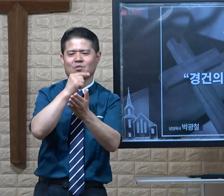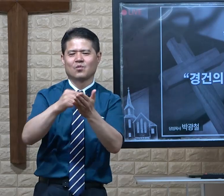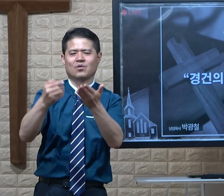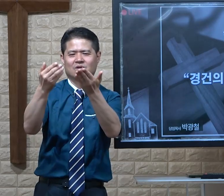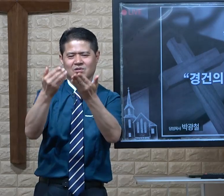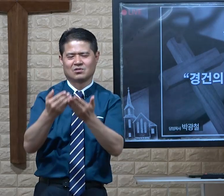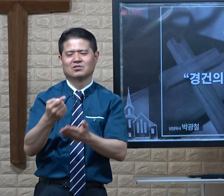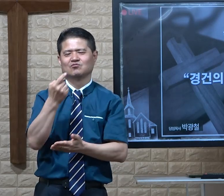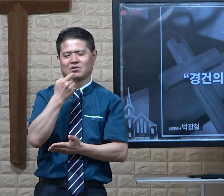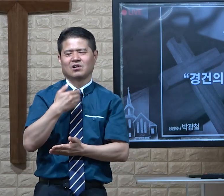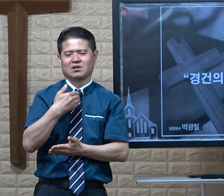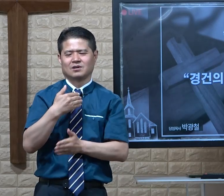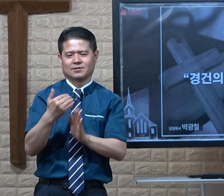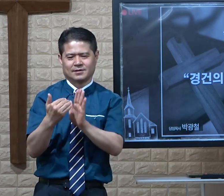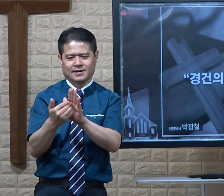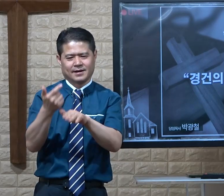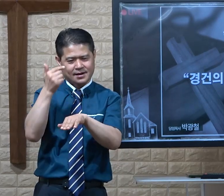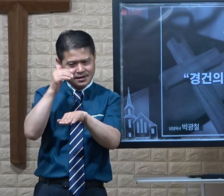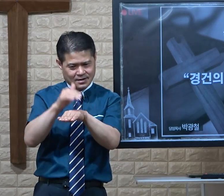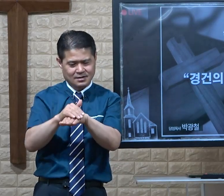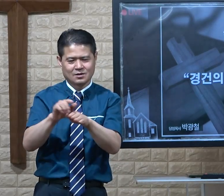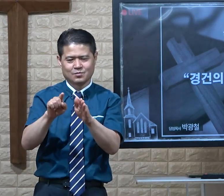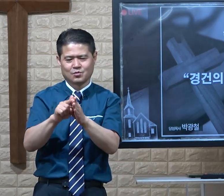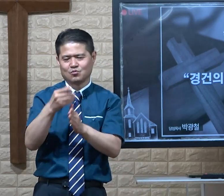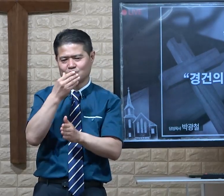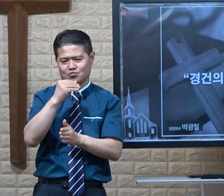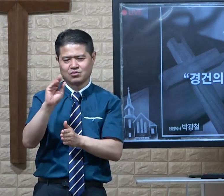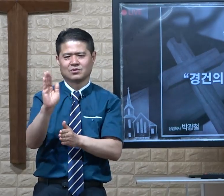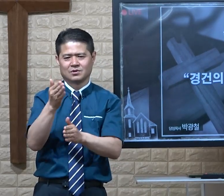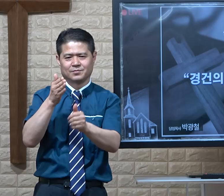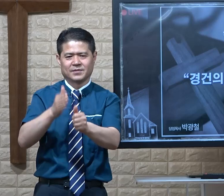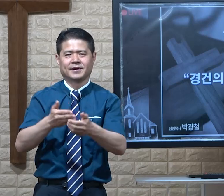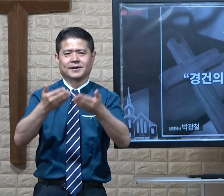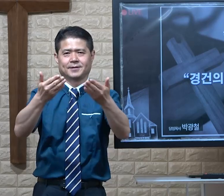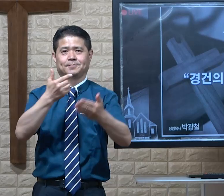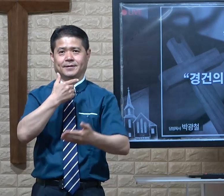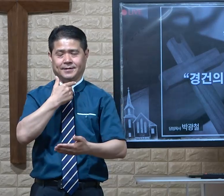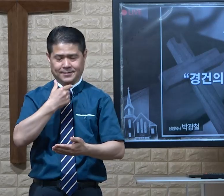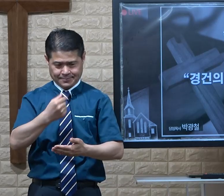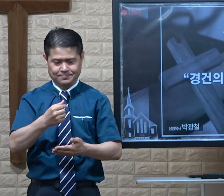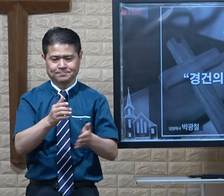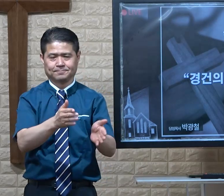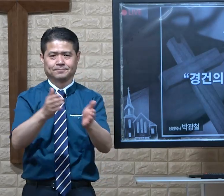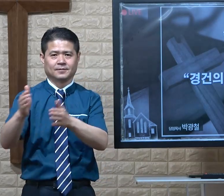오히려 더 우리가 경각심을 가지길 바랍니다.